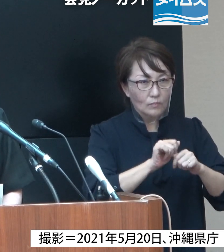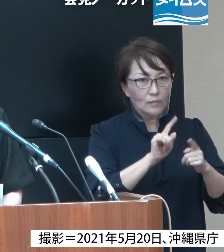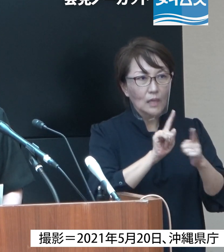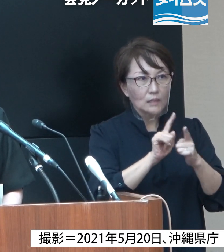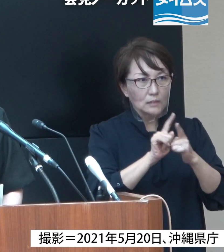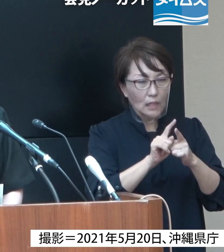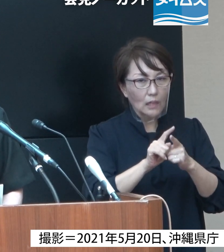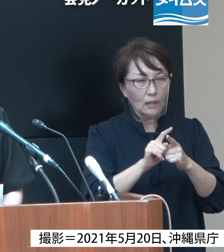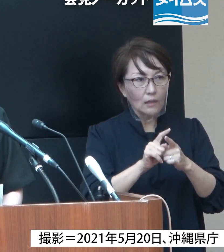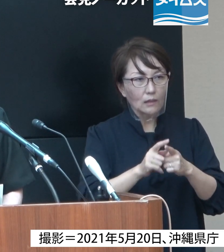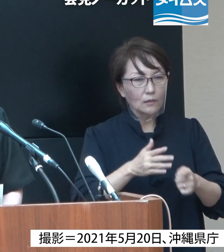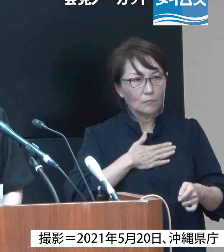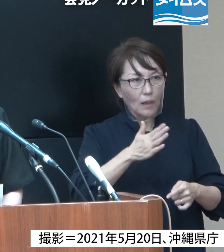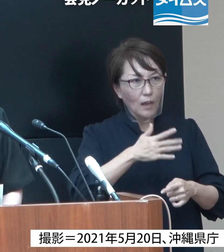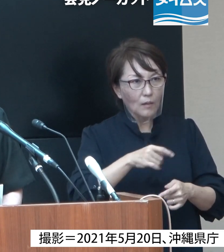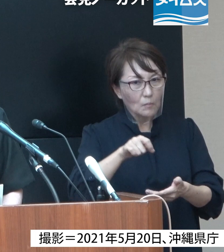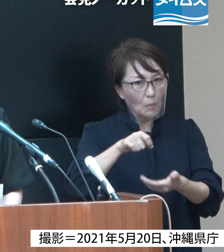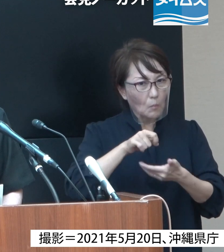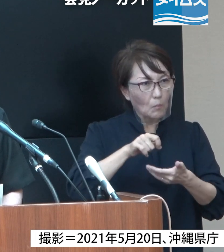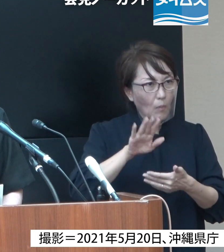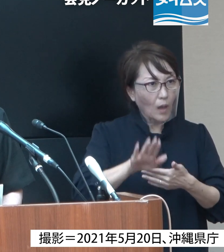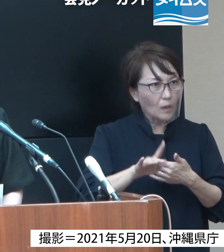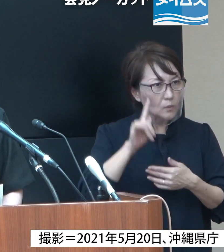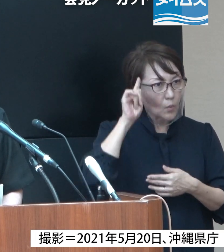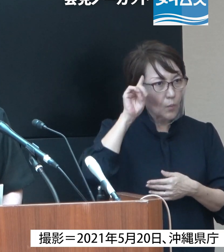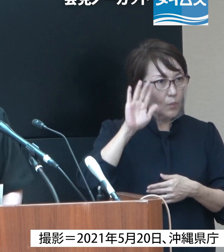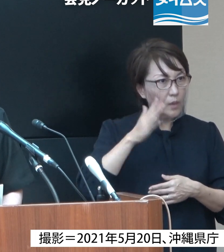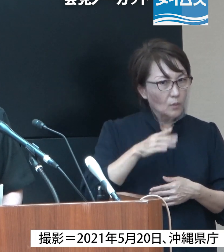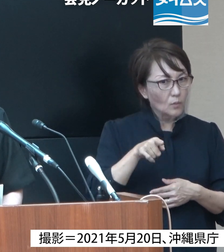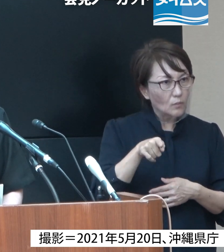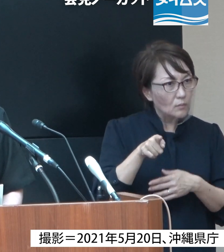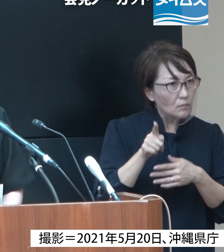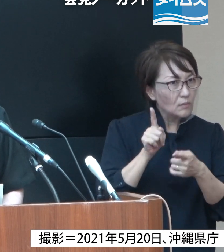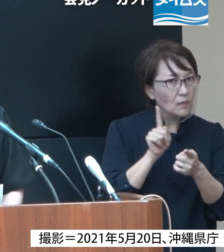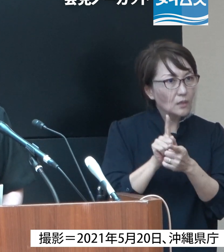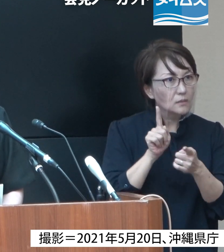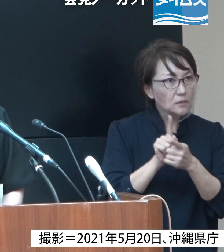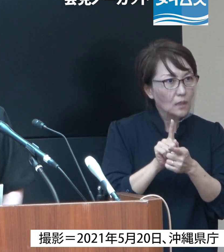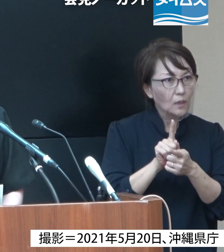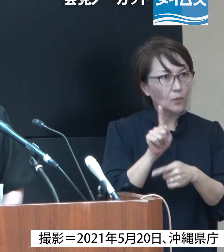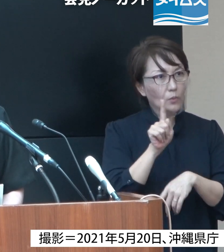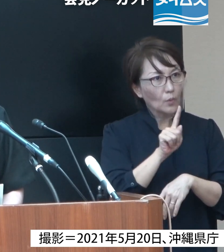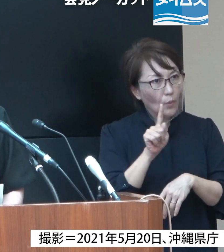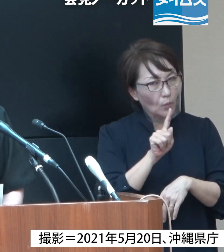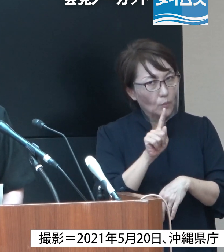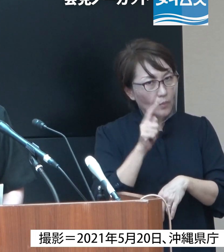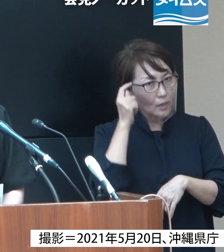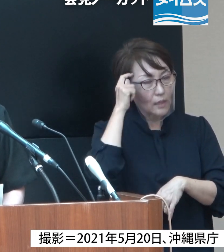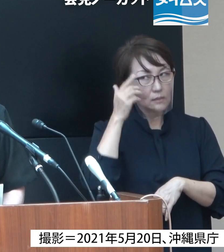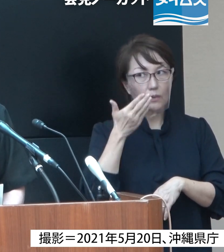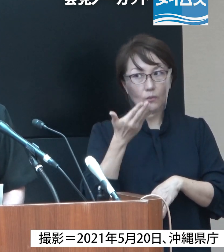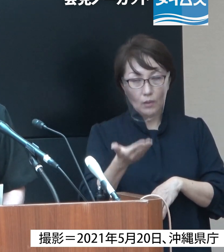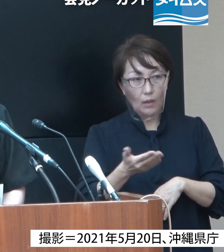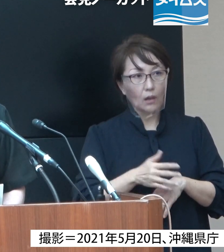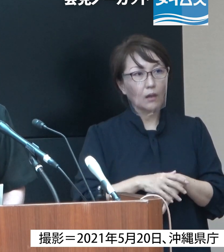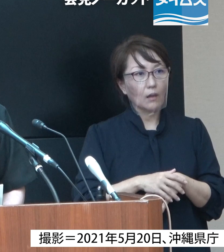ですが、そういった考えに対して知事として、どういうふうに感じてらっしゃるのか、